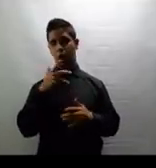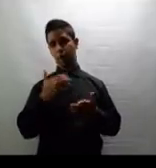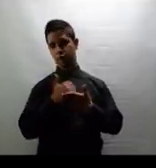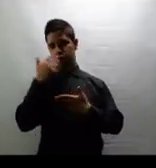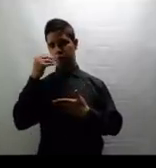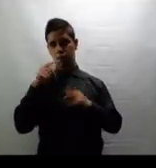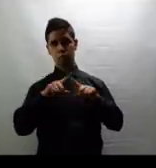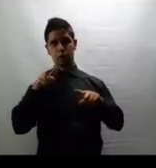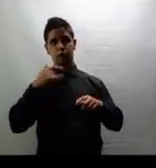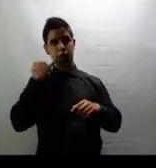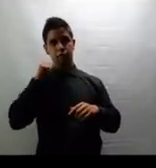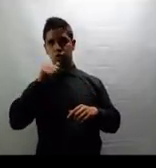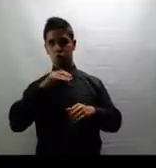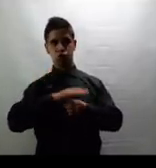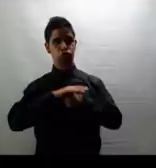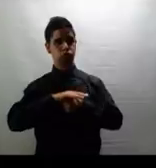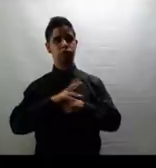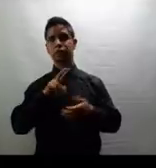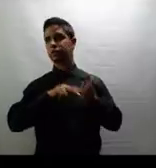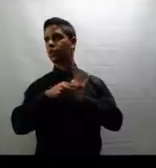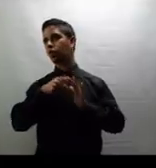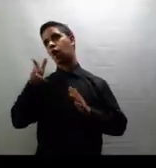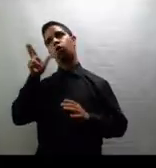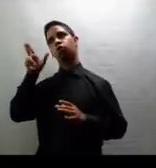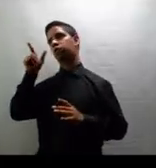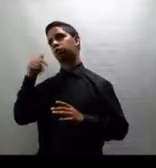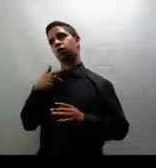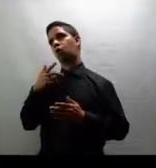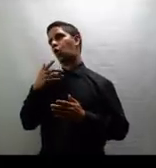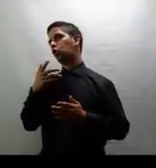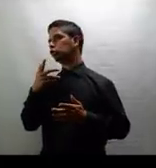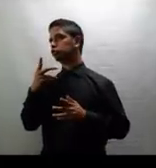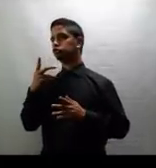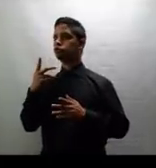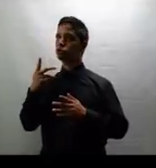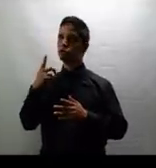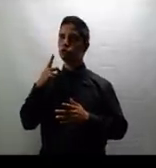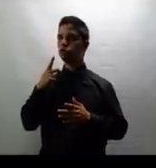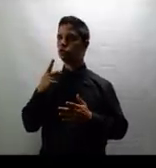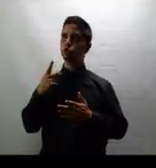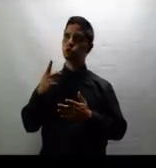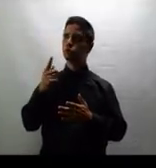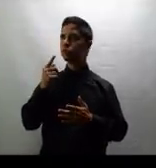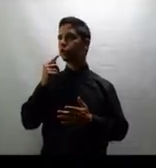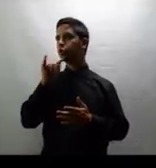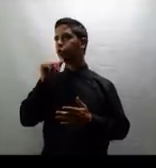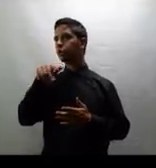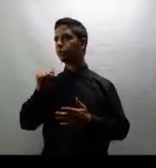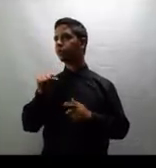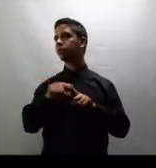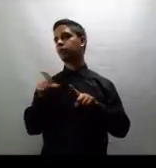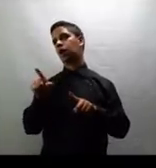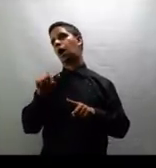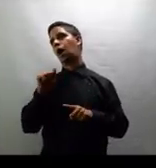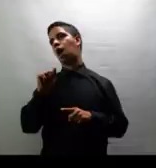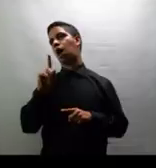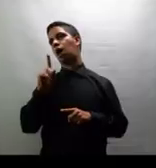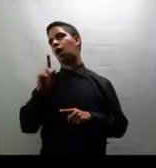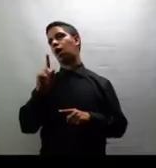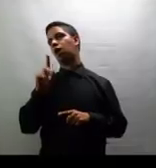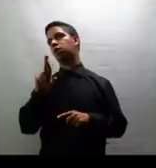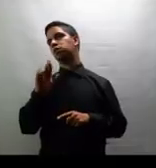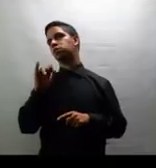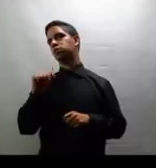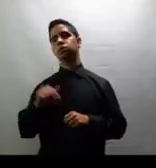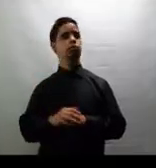sólo escuchó hasta los testigos mira esa parte de llenan con el regalito y la cosa de